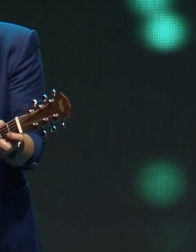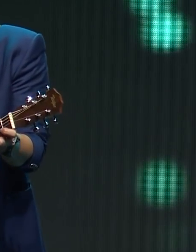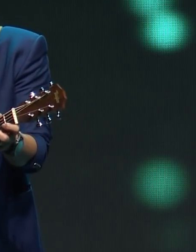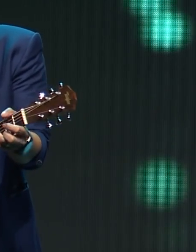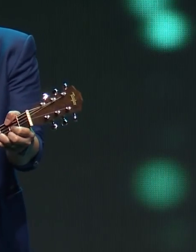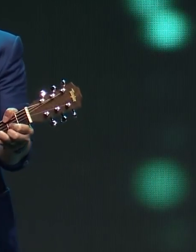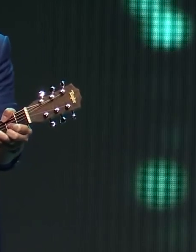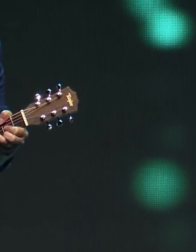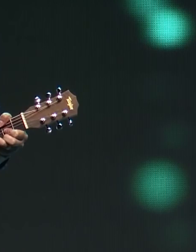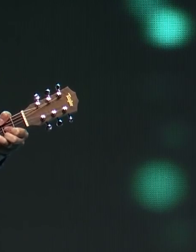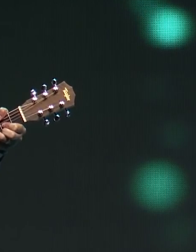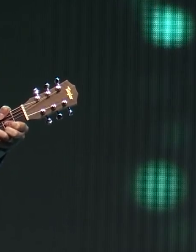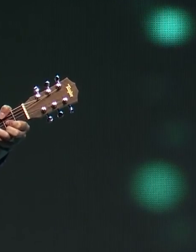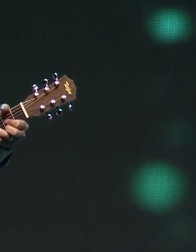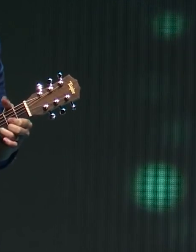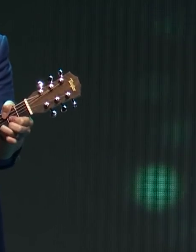untuk